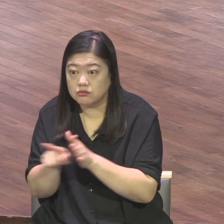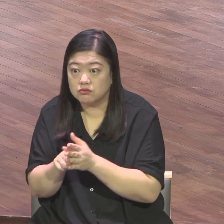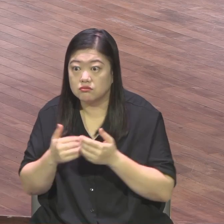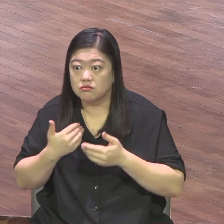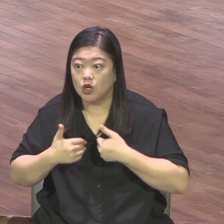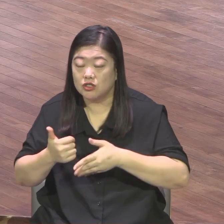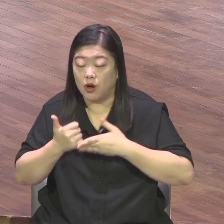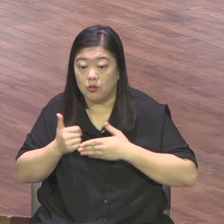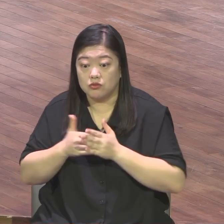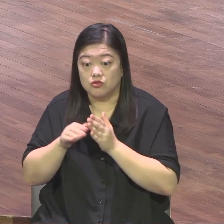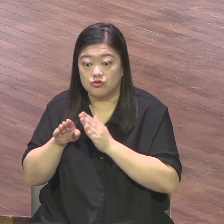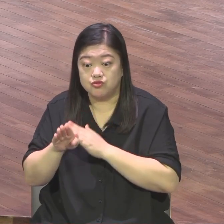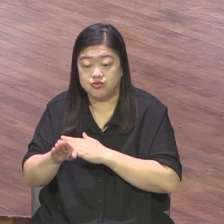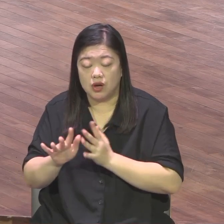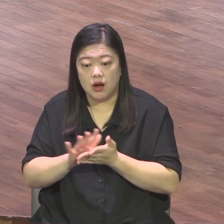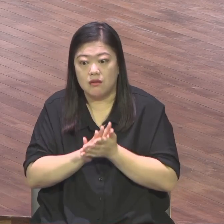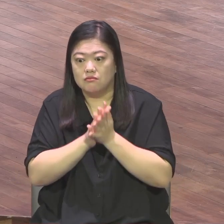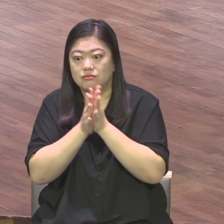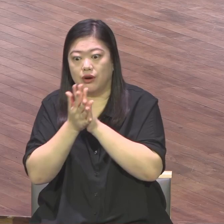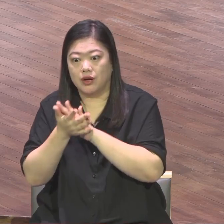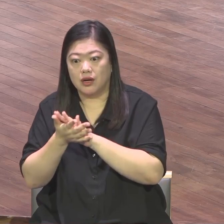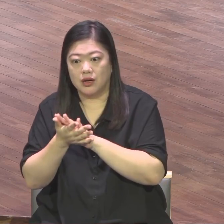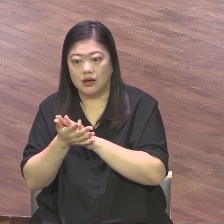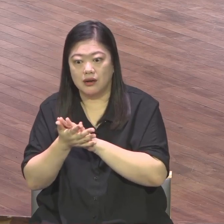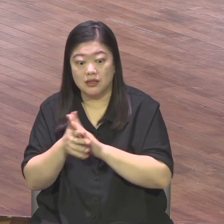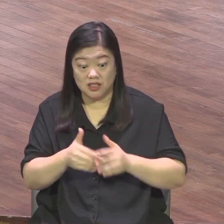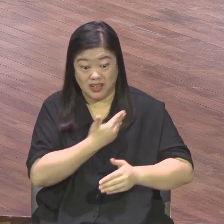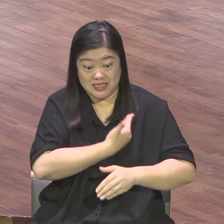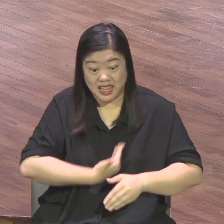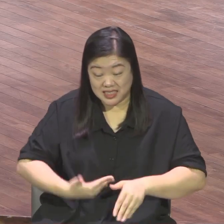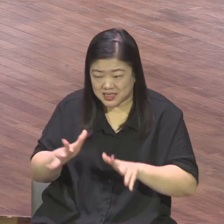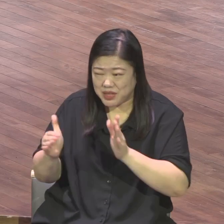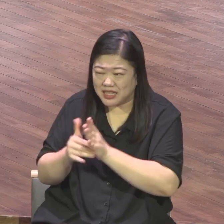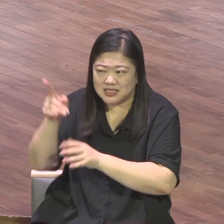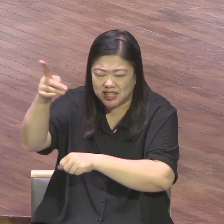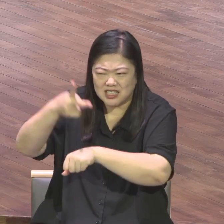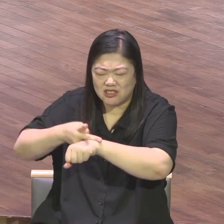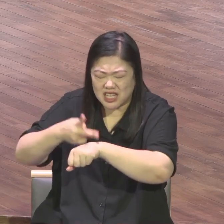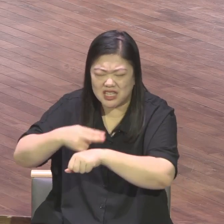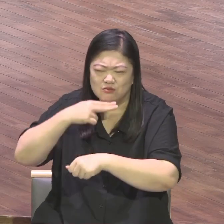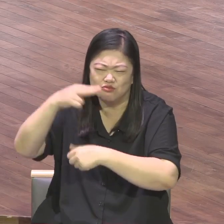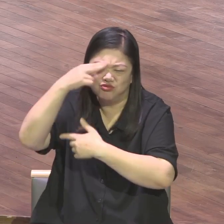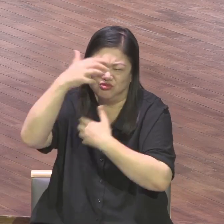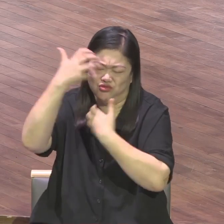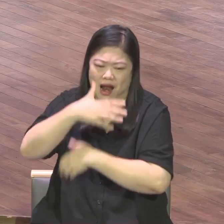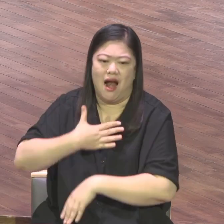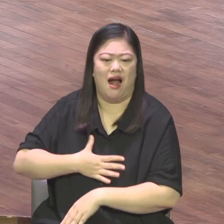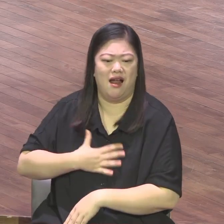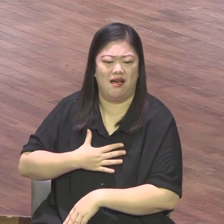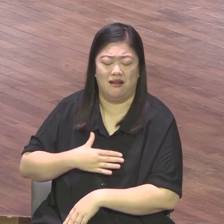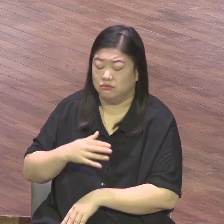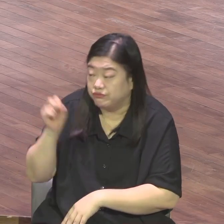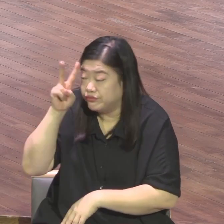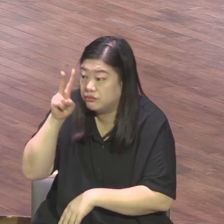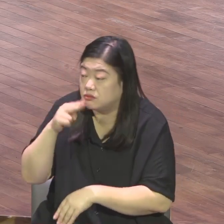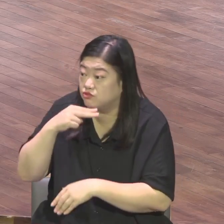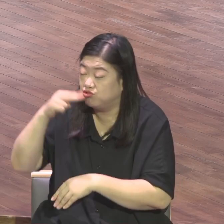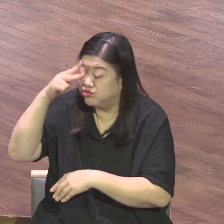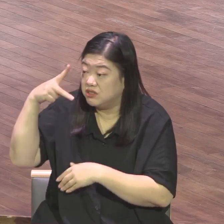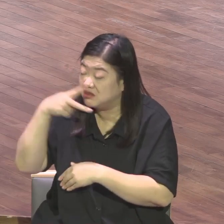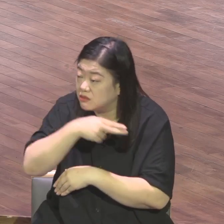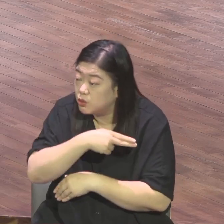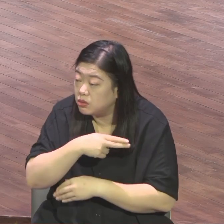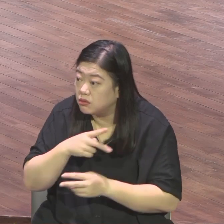골프 프로니까. 얼마나 제자들을 많겠어요. 많은 많겠어요. 근데 그렇게 놀다가 이 예원교회가 예수 믿고 술 딱